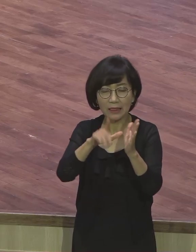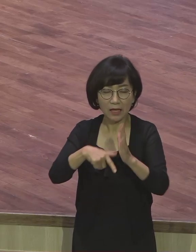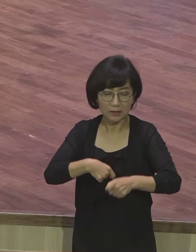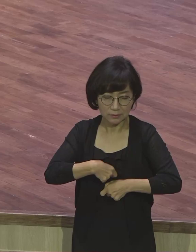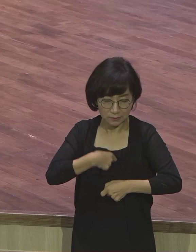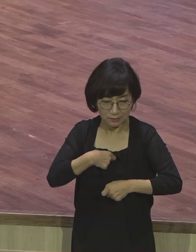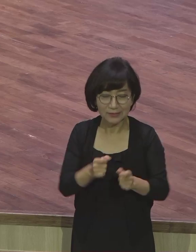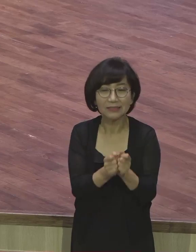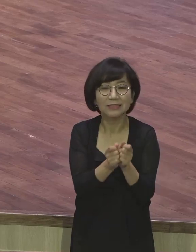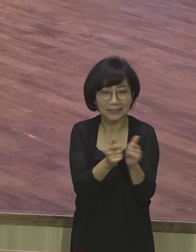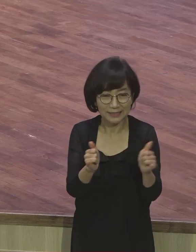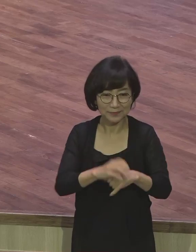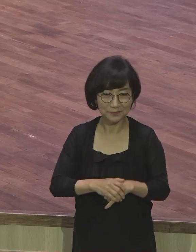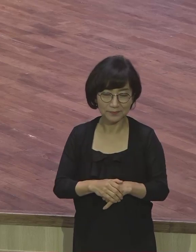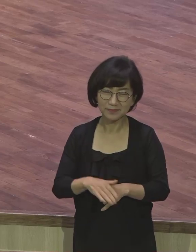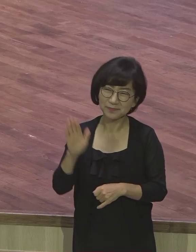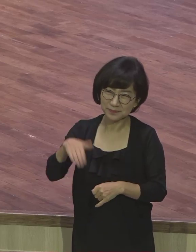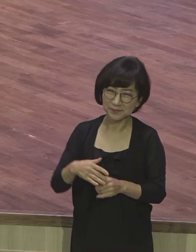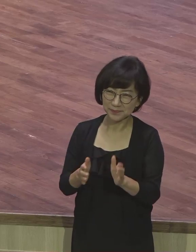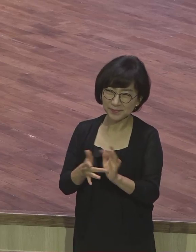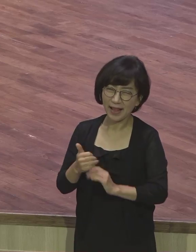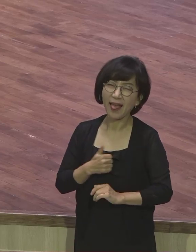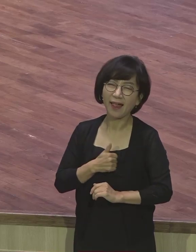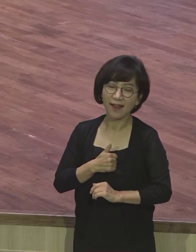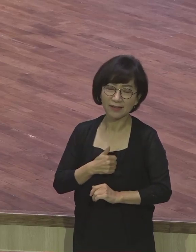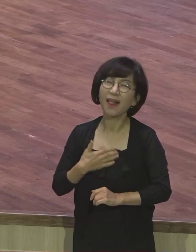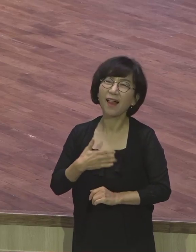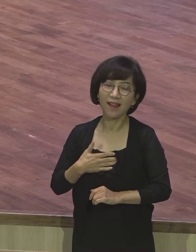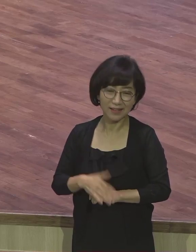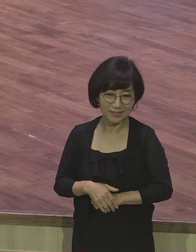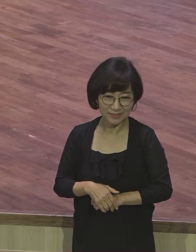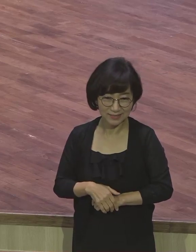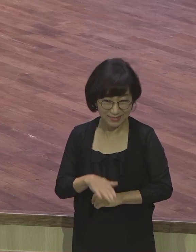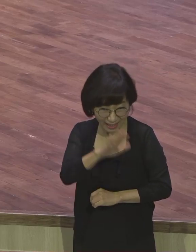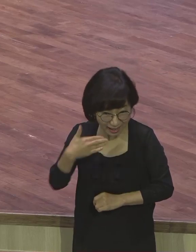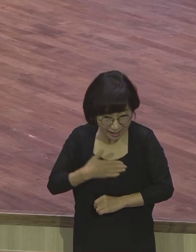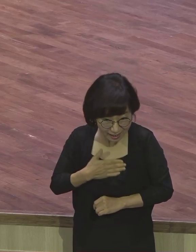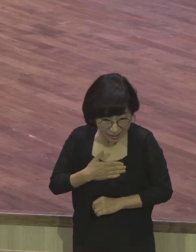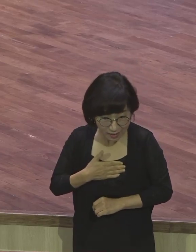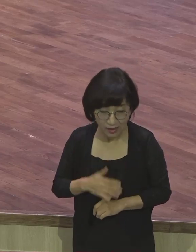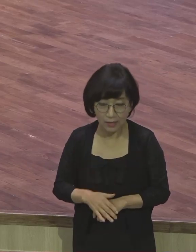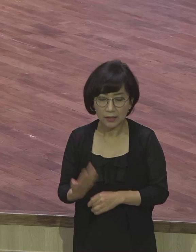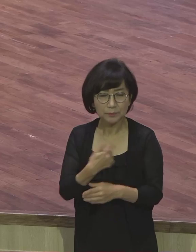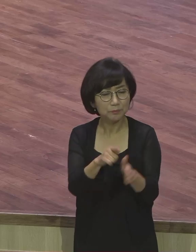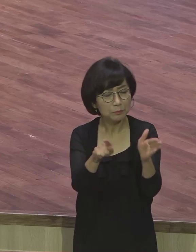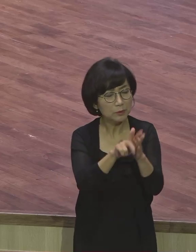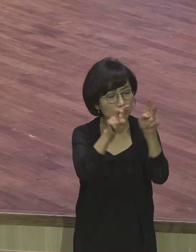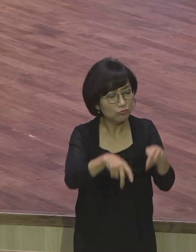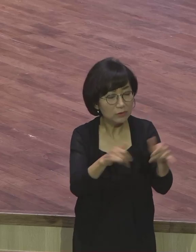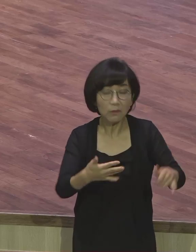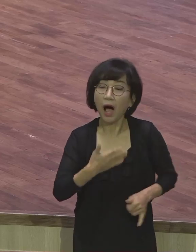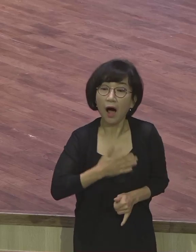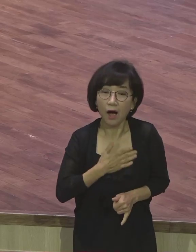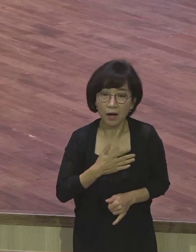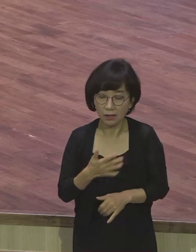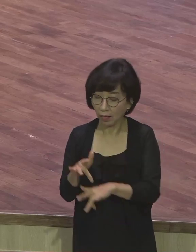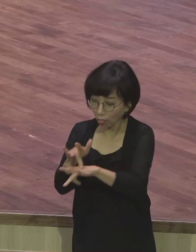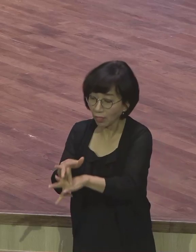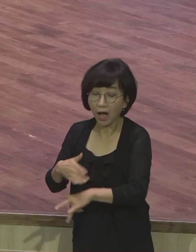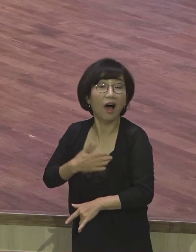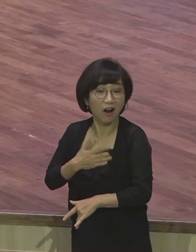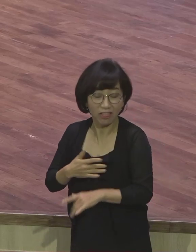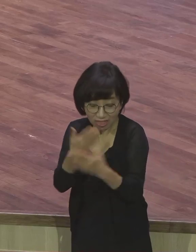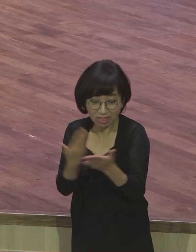중요합니다. 예수 알아요. 예수 알지요. 교회 다니는데 예수를 모르겠어요. 불신자도 아는데, 귀신도